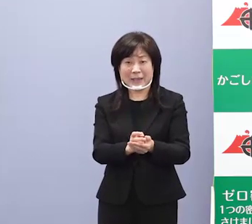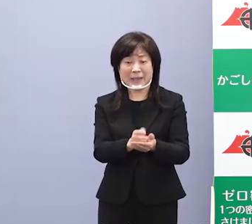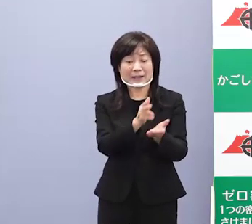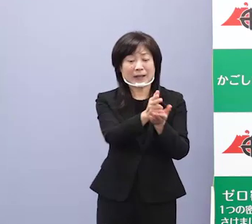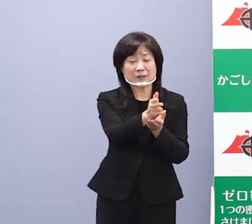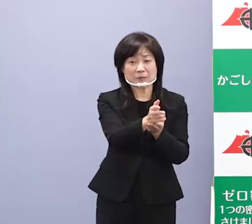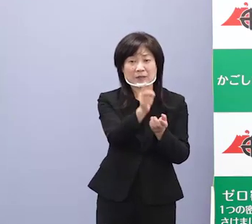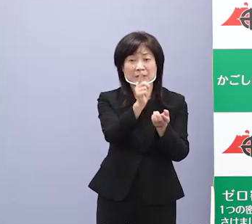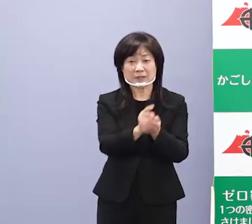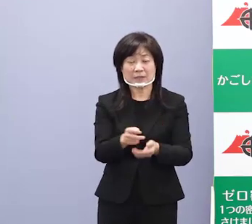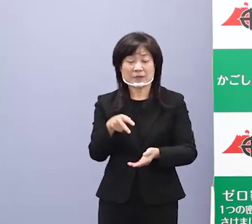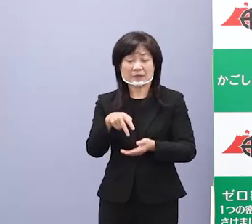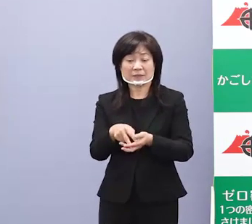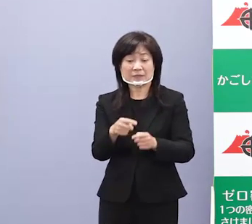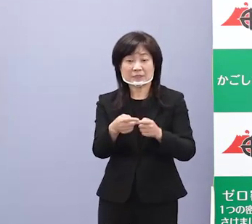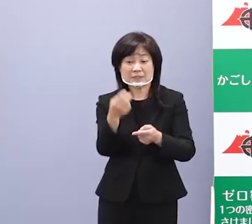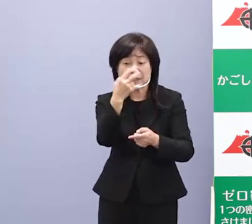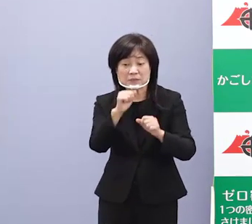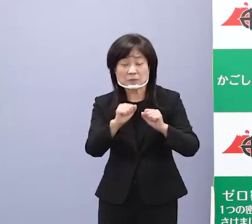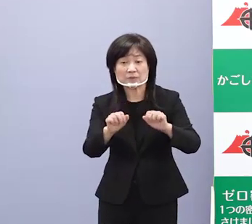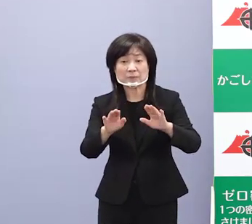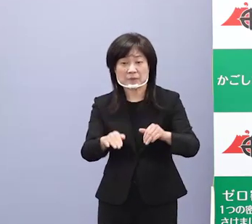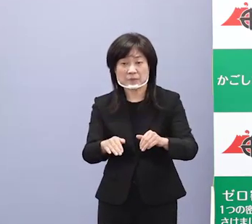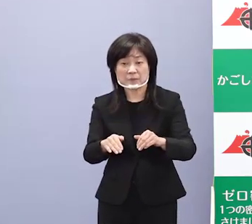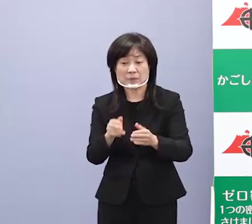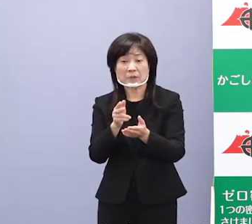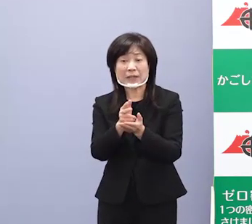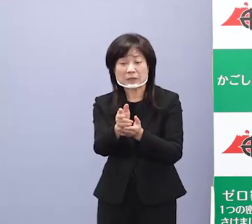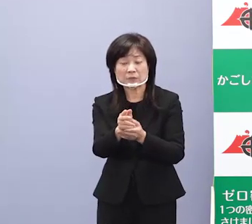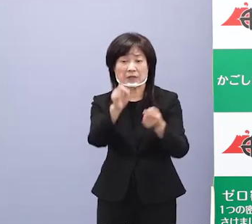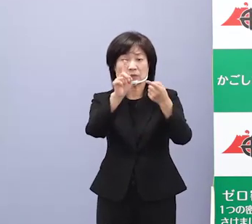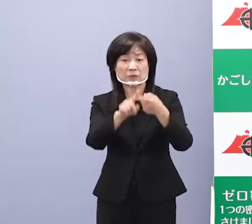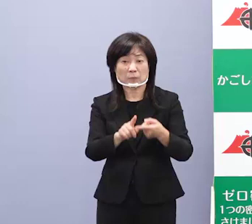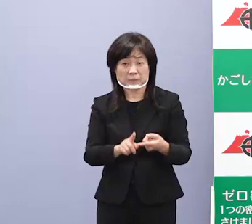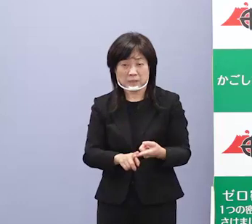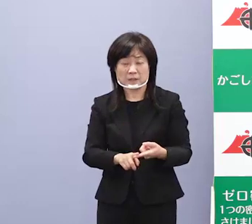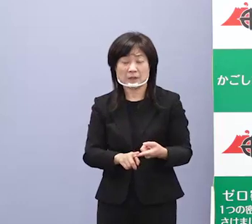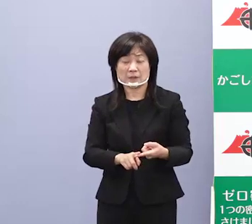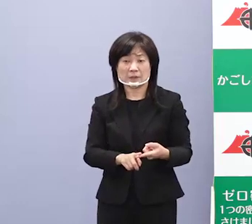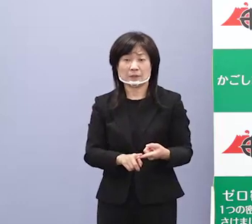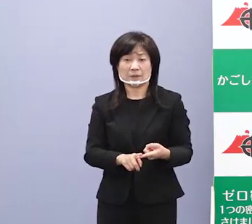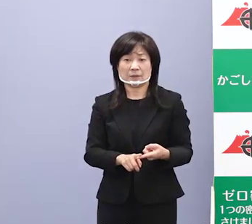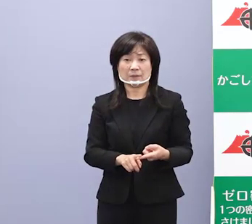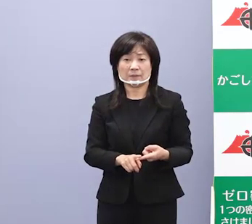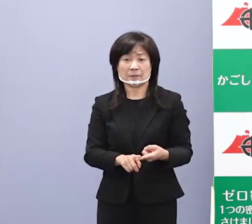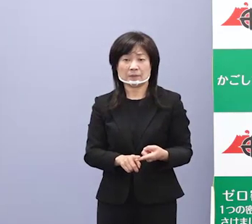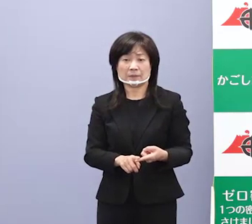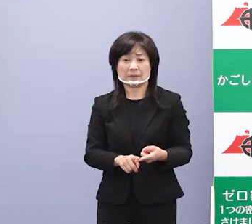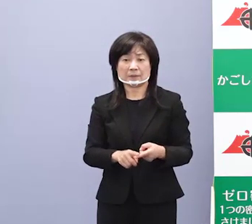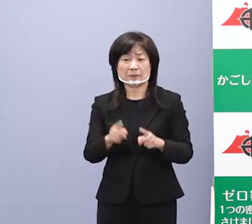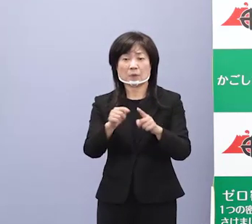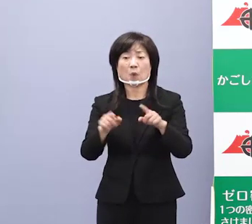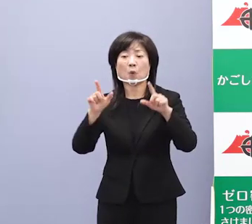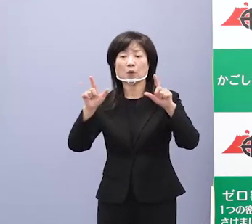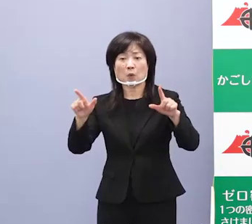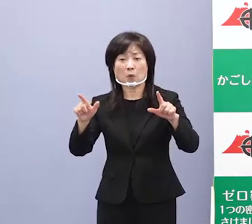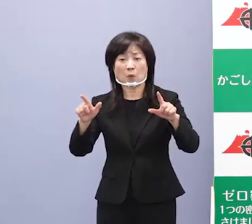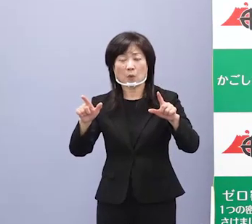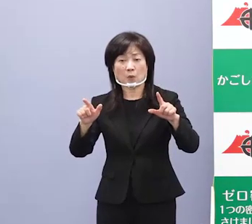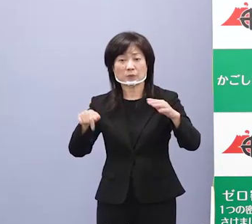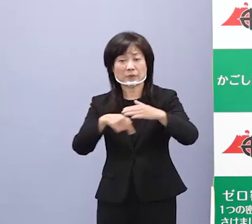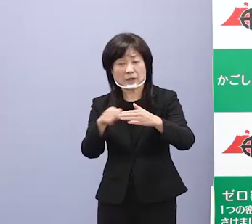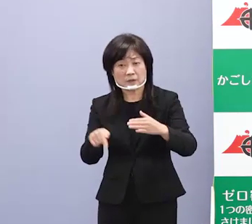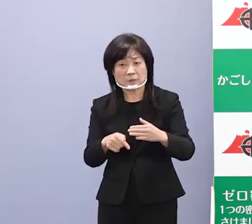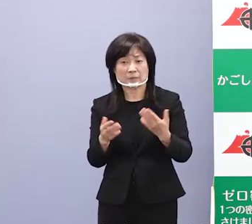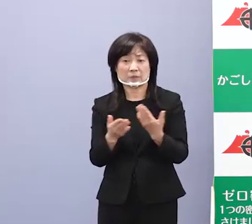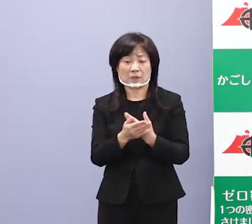等を行っておりまして、まあ、今後その法令やガイドラインに沿った形での、まあ、公表の有無になってこようかと思います